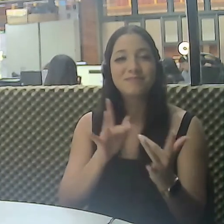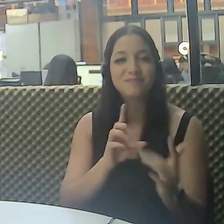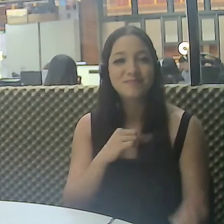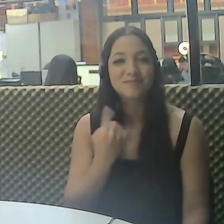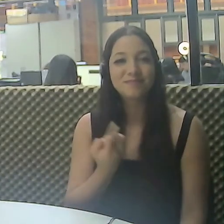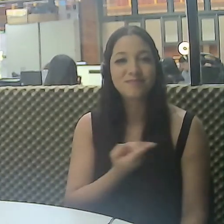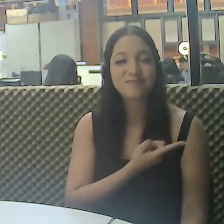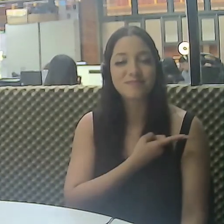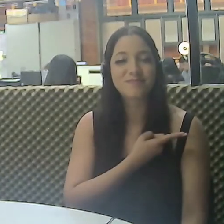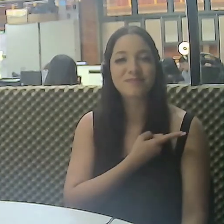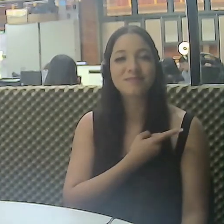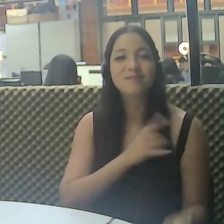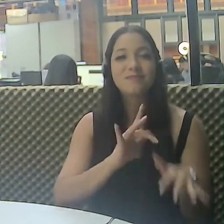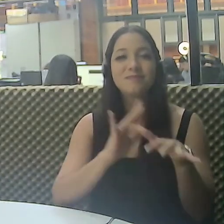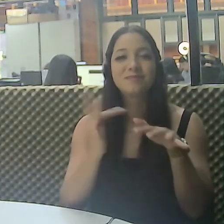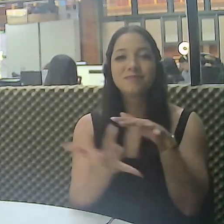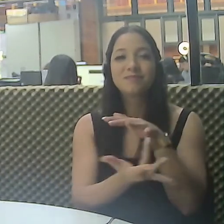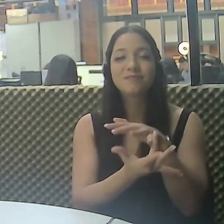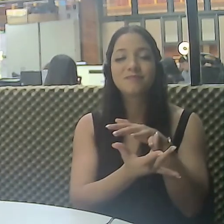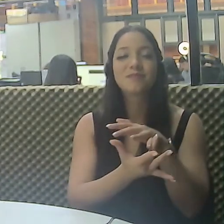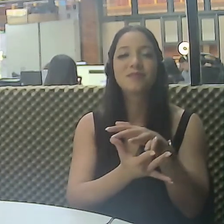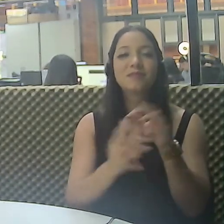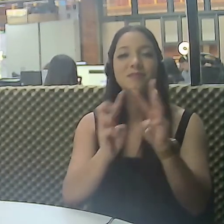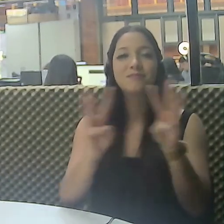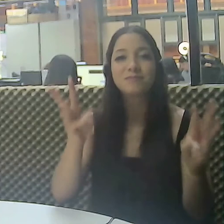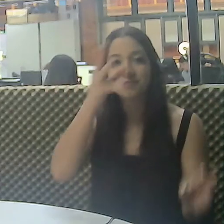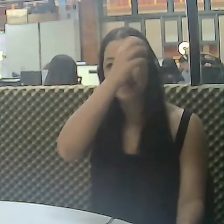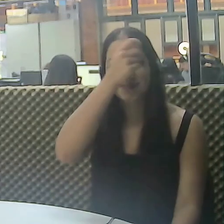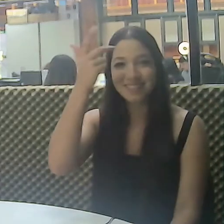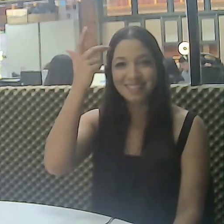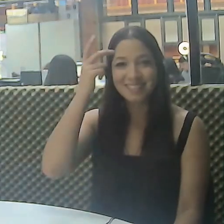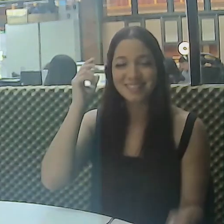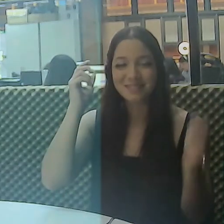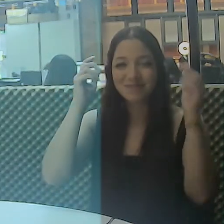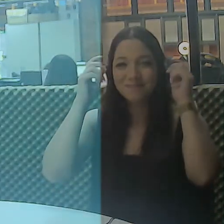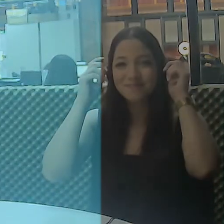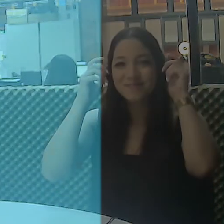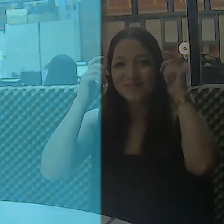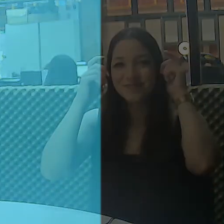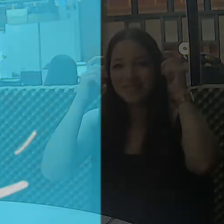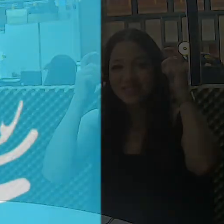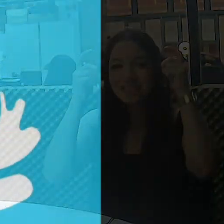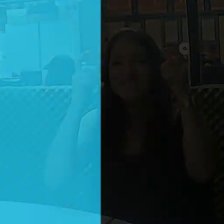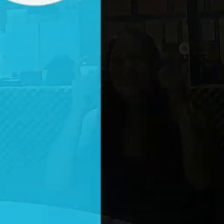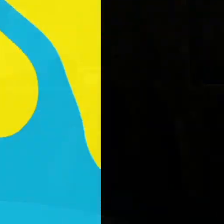Continue conosco no portal da Prefeitura e nas redes sociais.